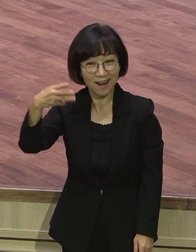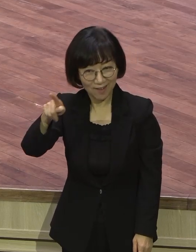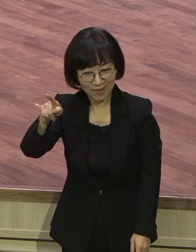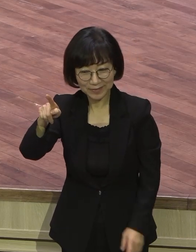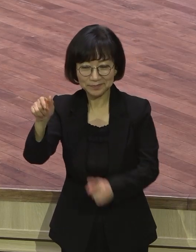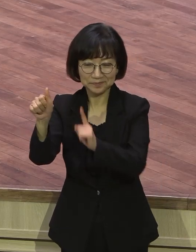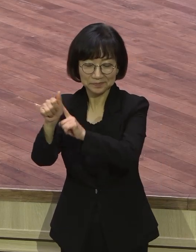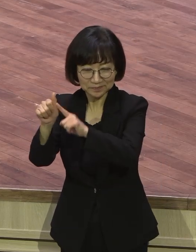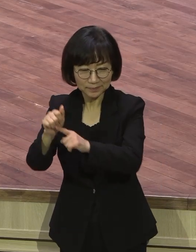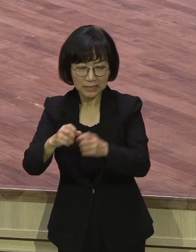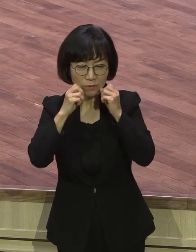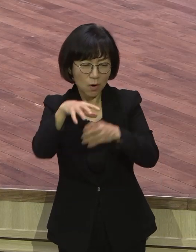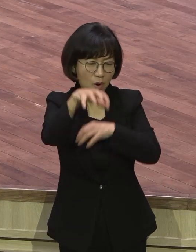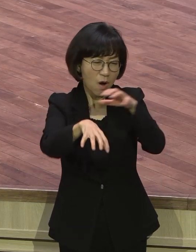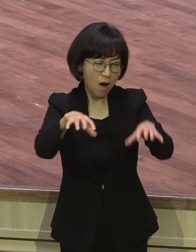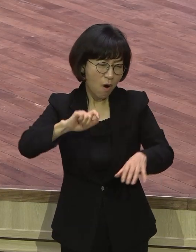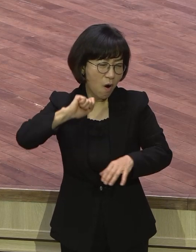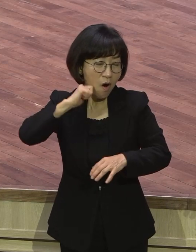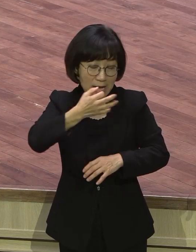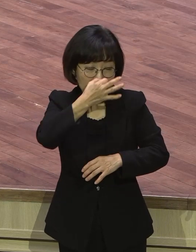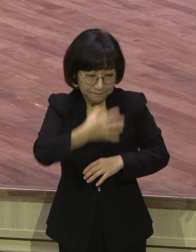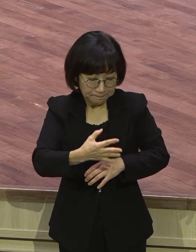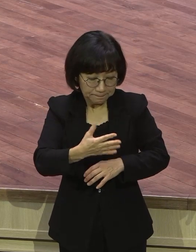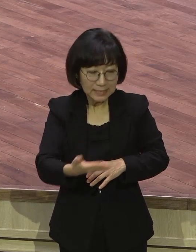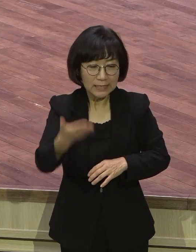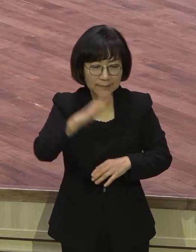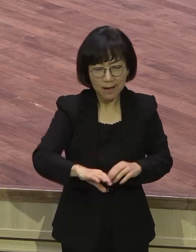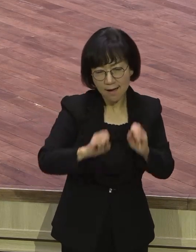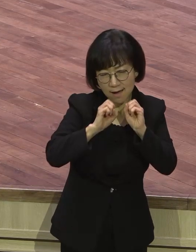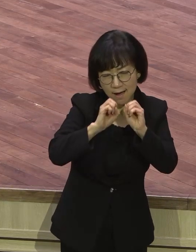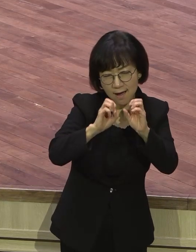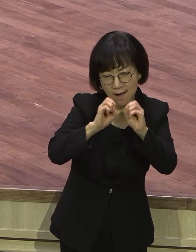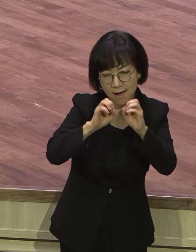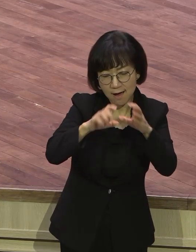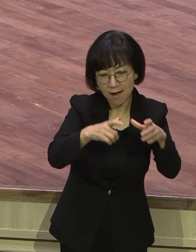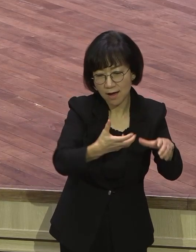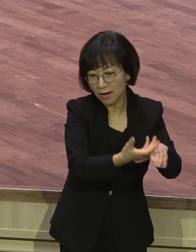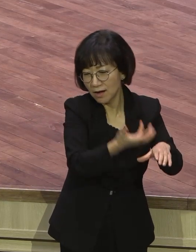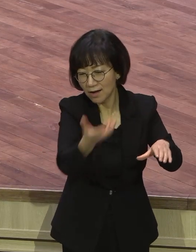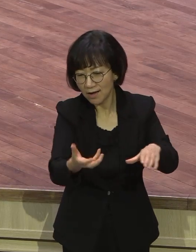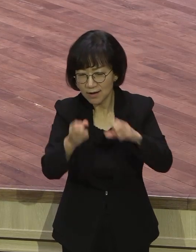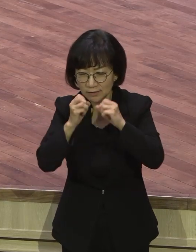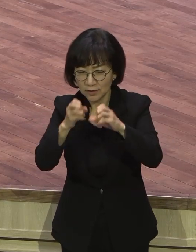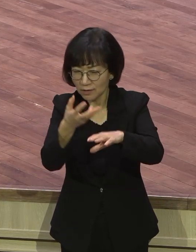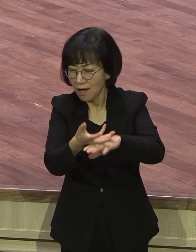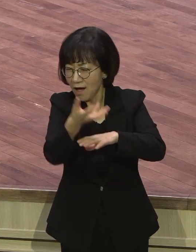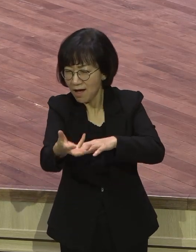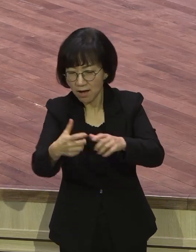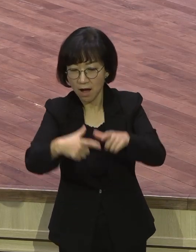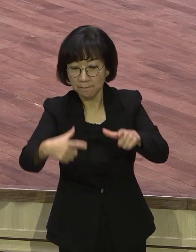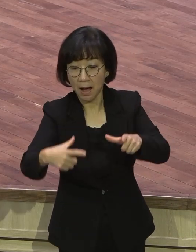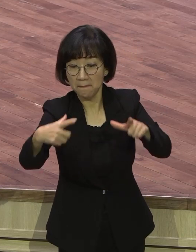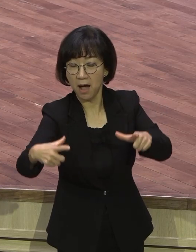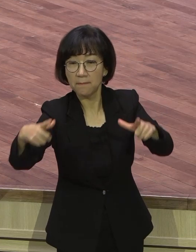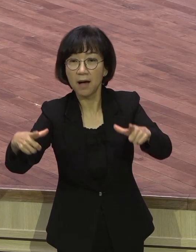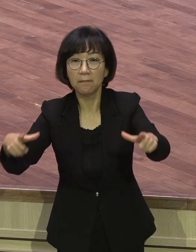가운데서도 그 지경을 계속 그렇게 넓혀 가게 된 그 비결이 있어요